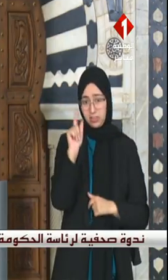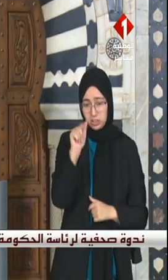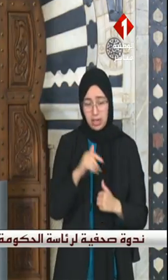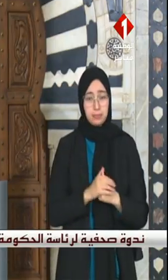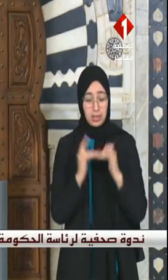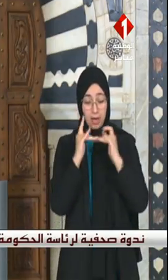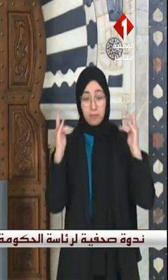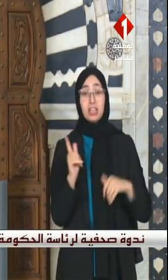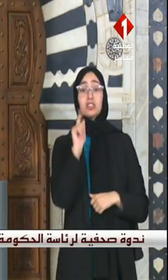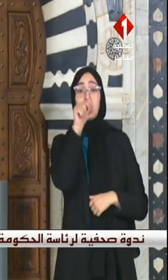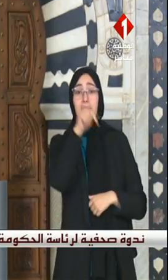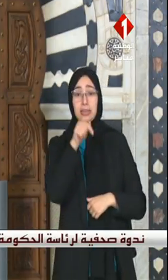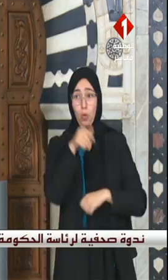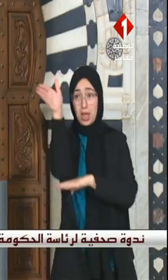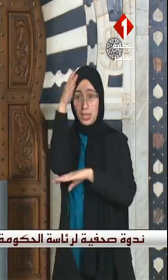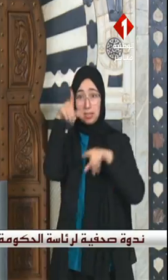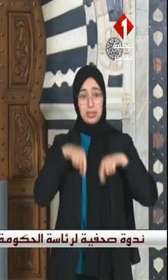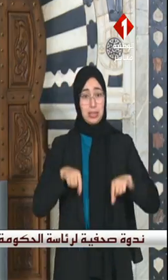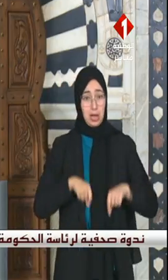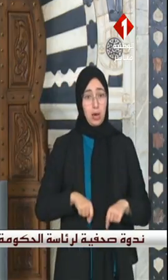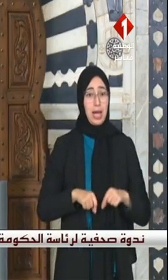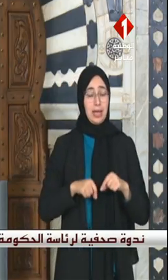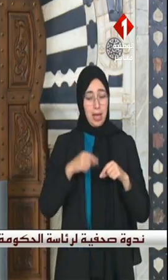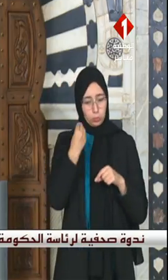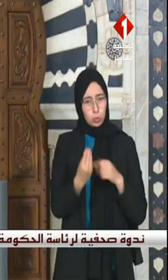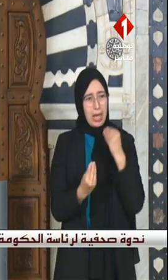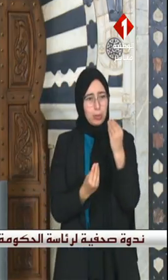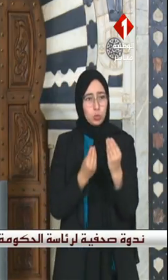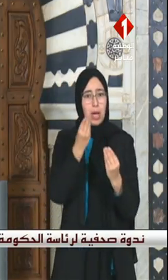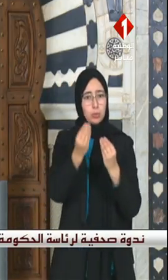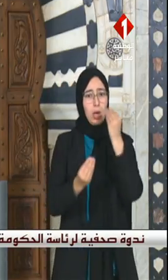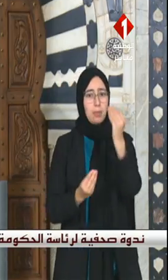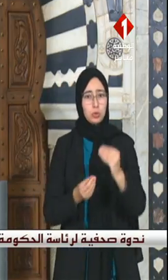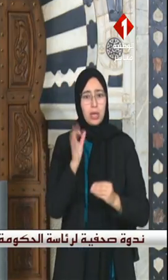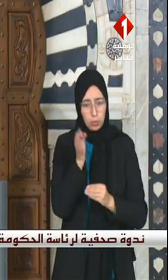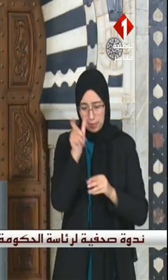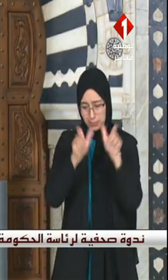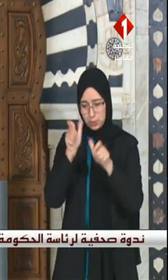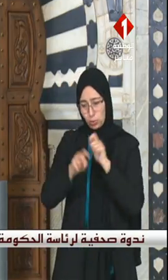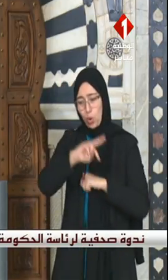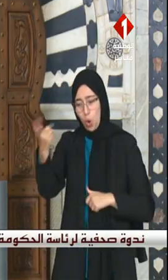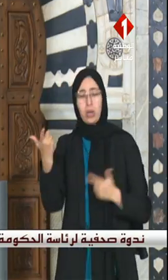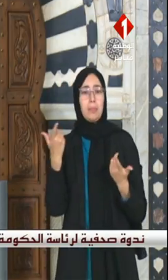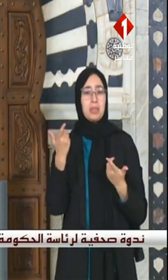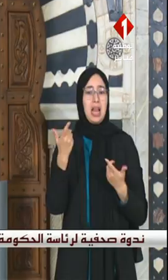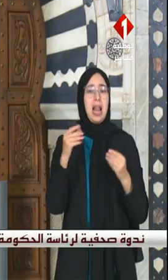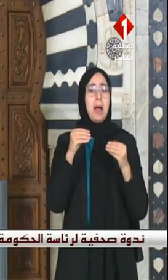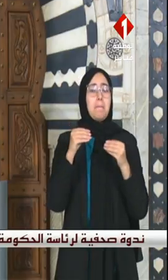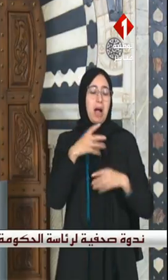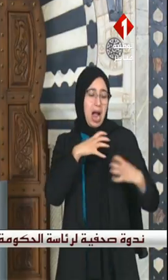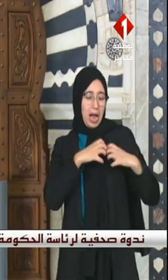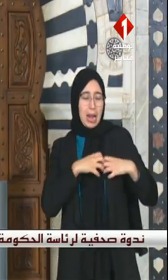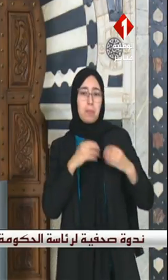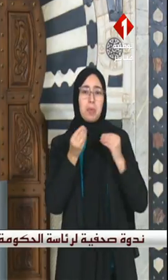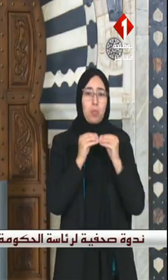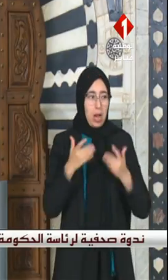الأسرة المتوفرة في القطاع العام نستغلوا فيها تدريجيا، مش ما نحرموش المرضى اللي مش مصابين بالكوفيد اللي عندهم حق